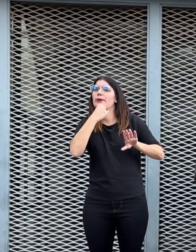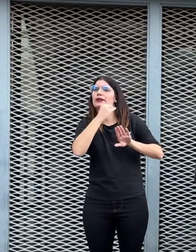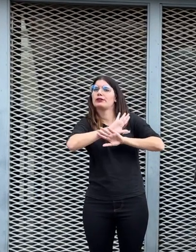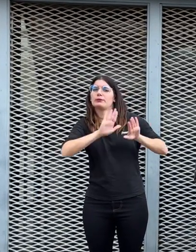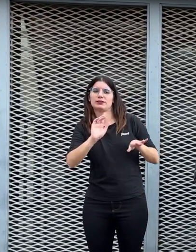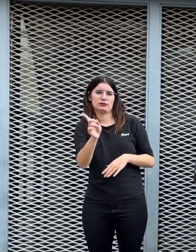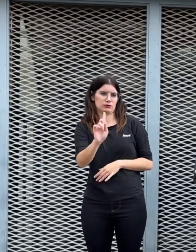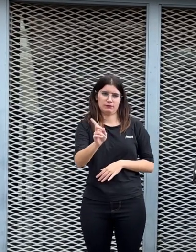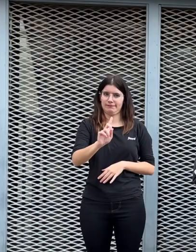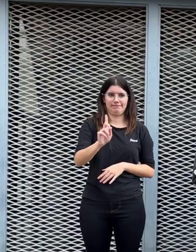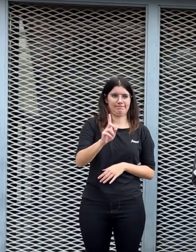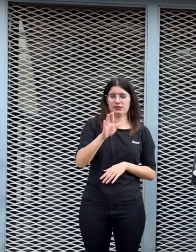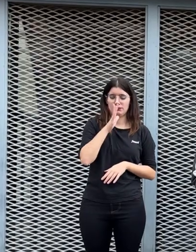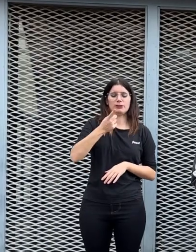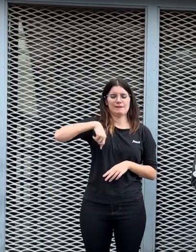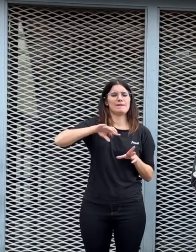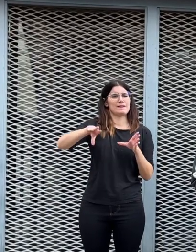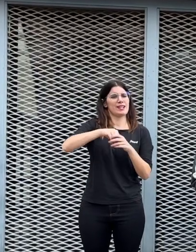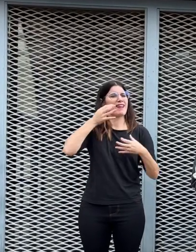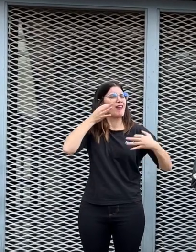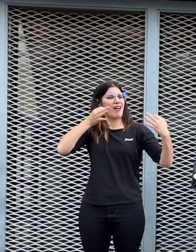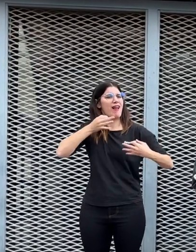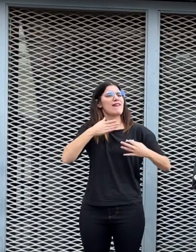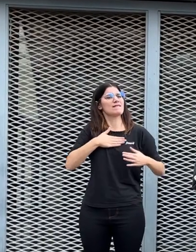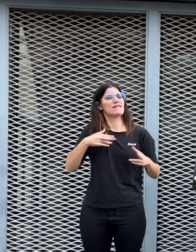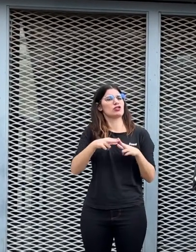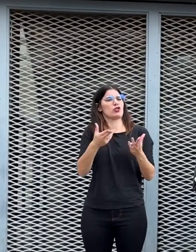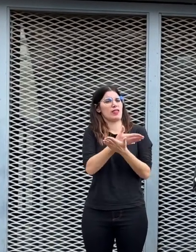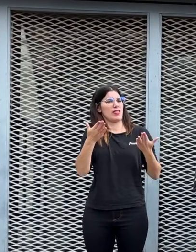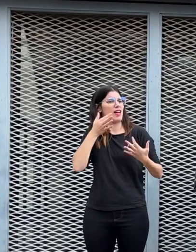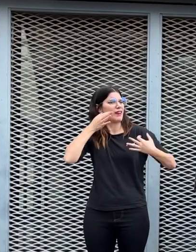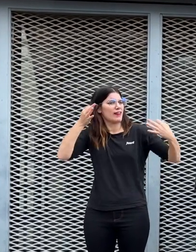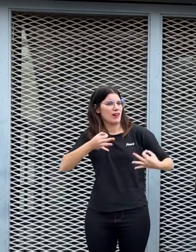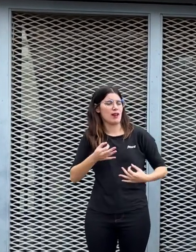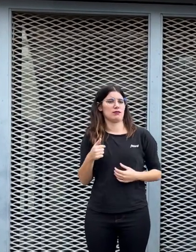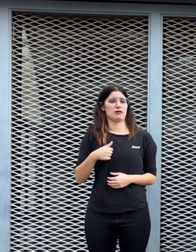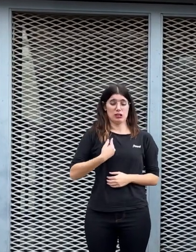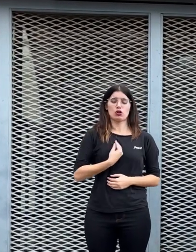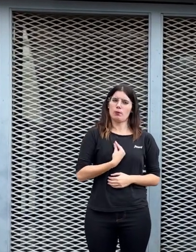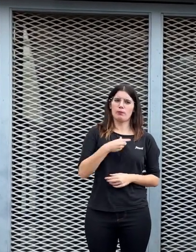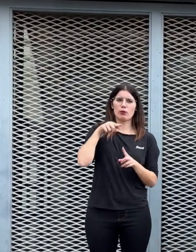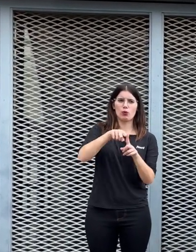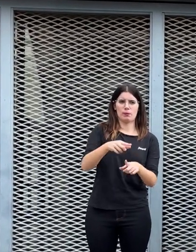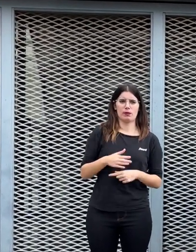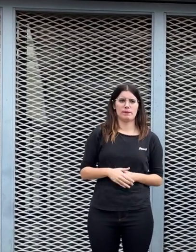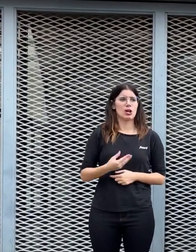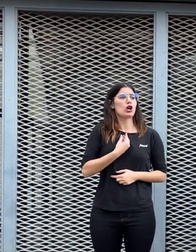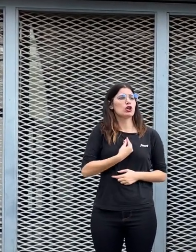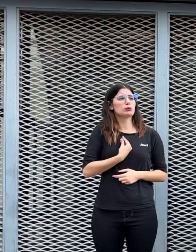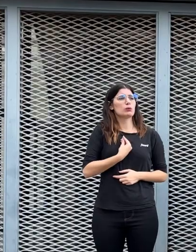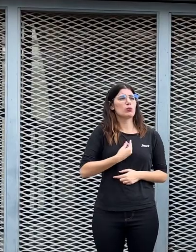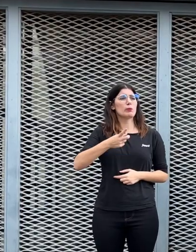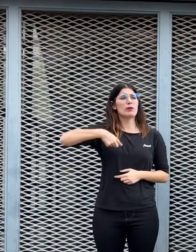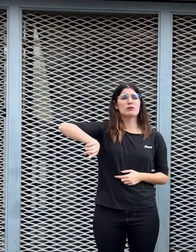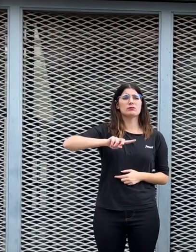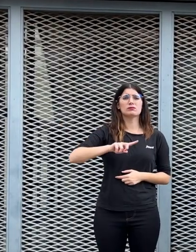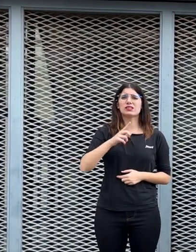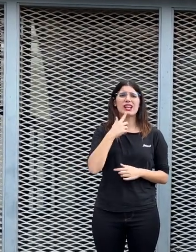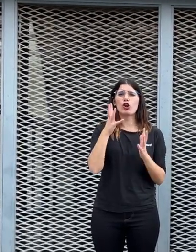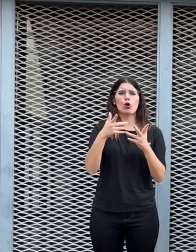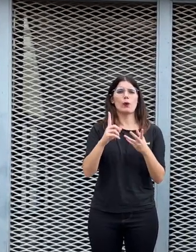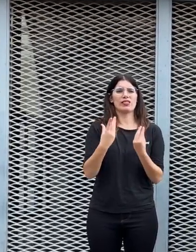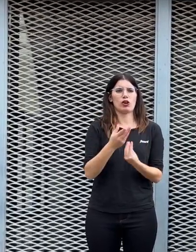para incluirnos de verdad en la sociedad. Nos inquieta que nos cuenten con